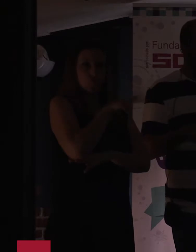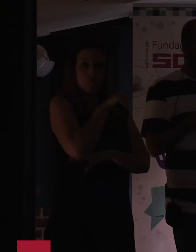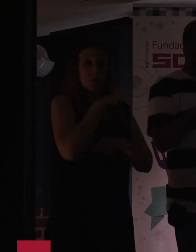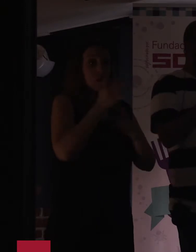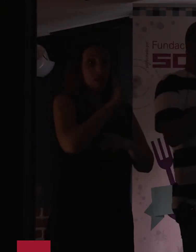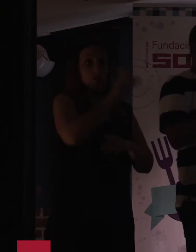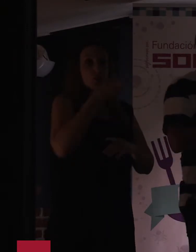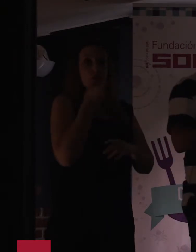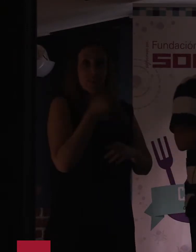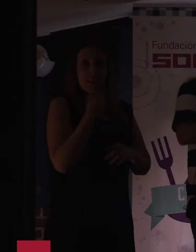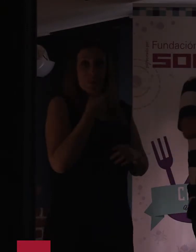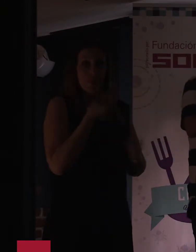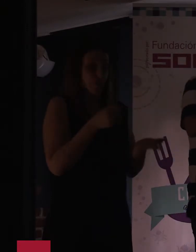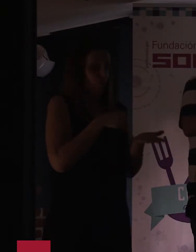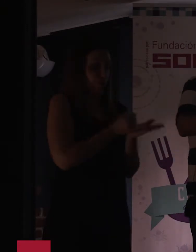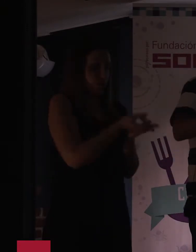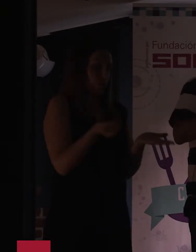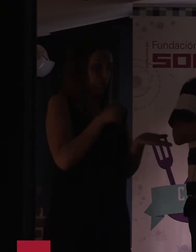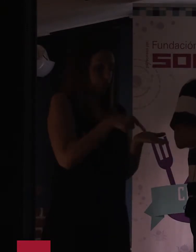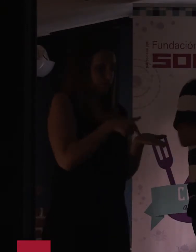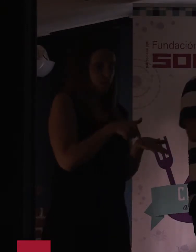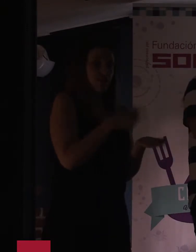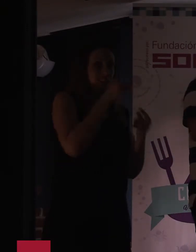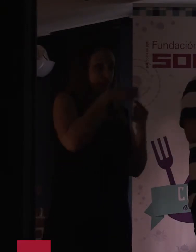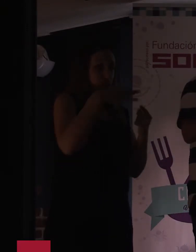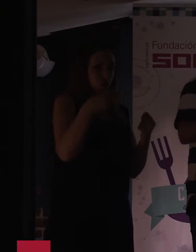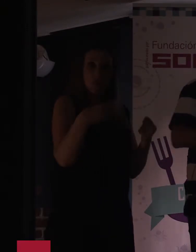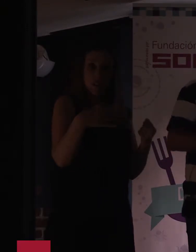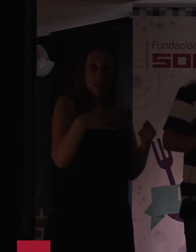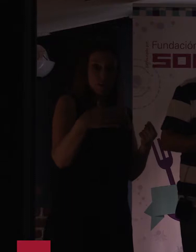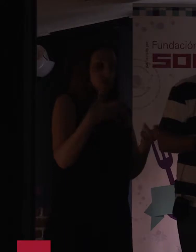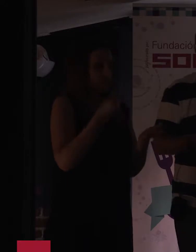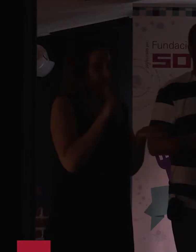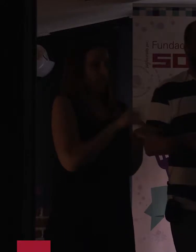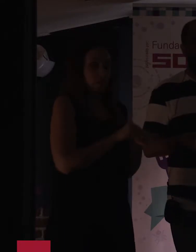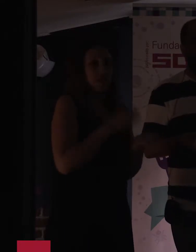medicamentos que tú los echas en el cultivo neuronal y las neuronas se paran. Es como darles un Valium o darles un café.